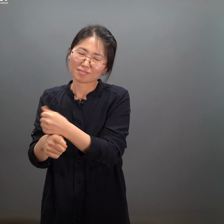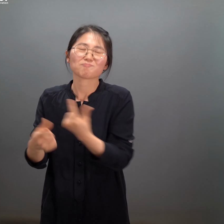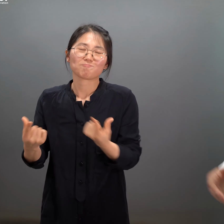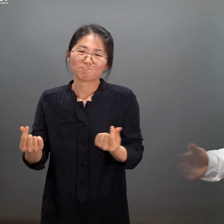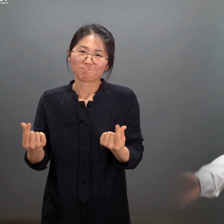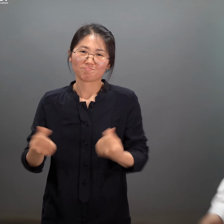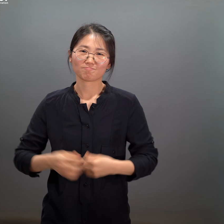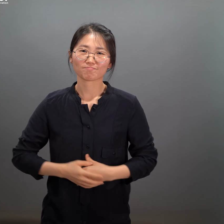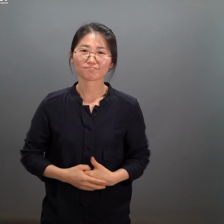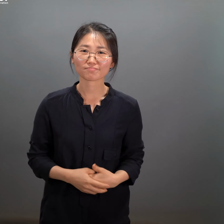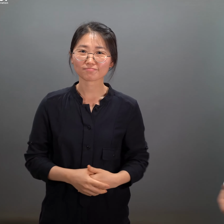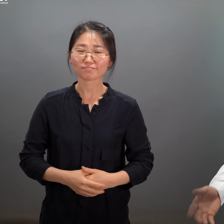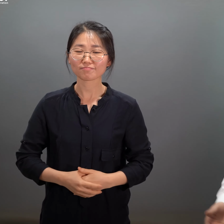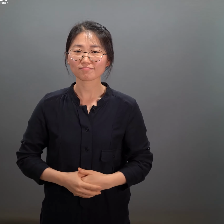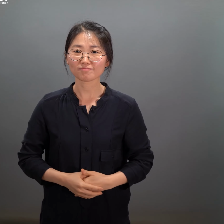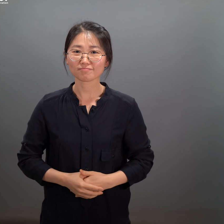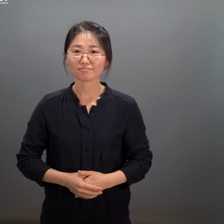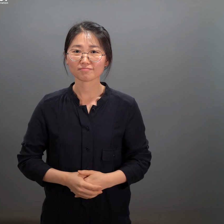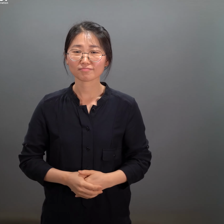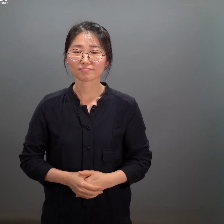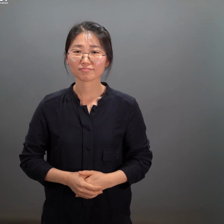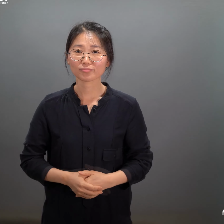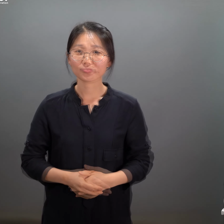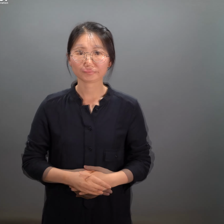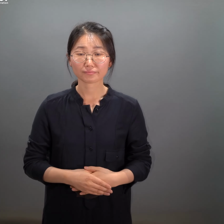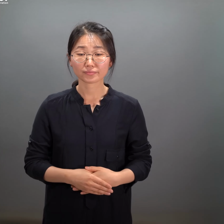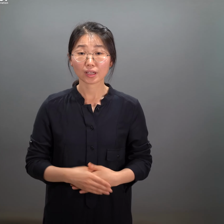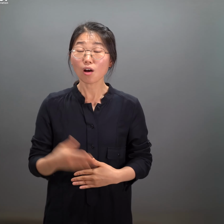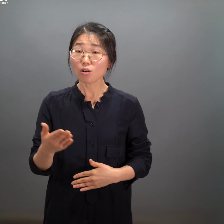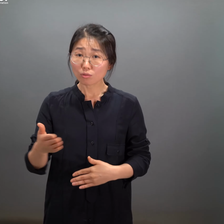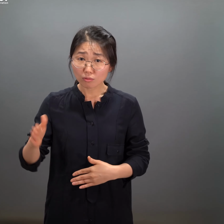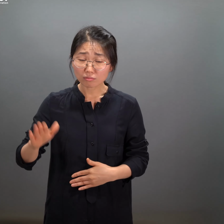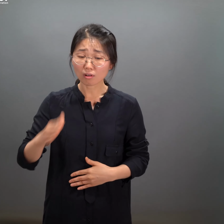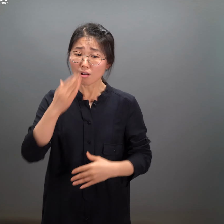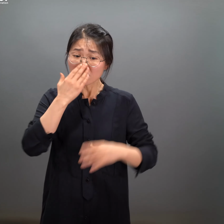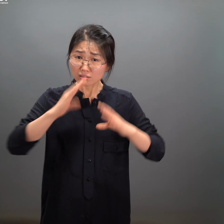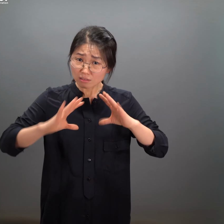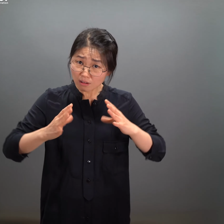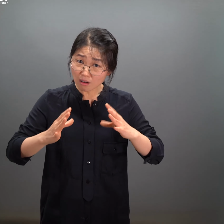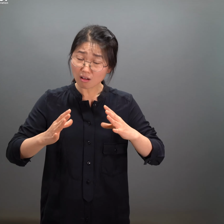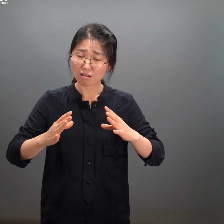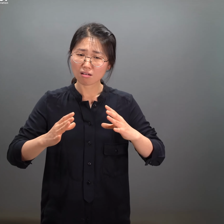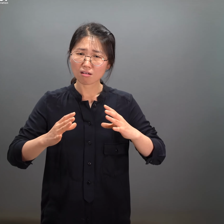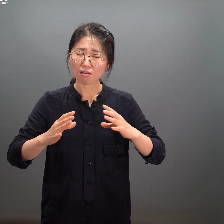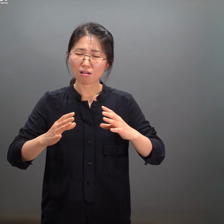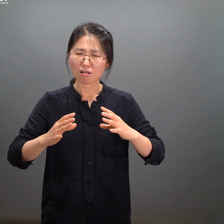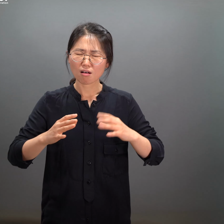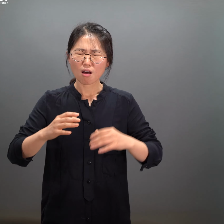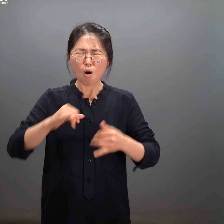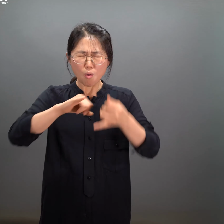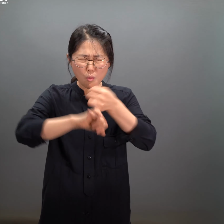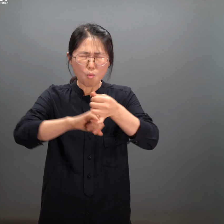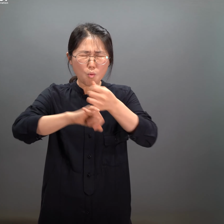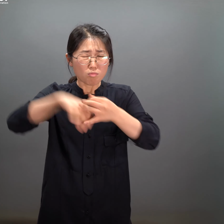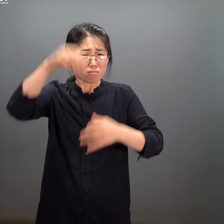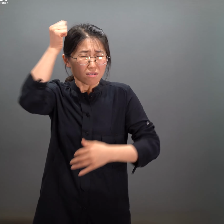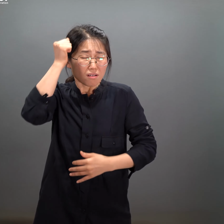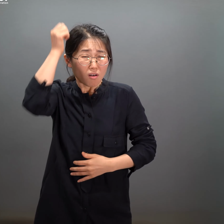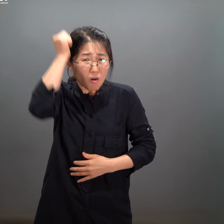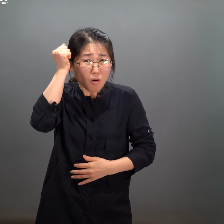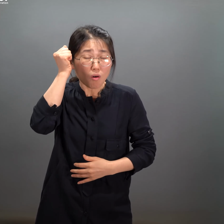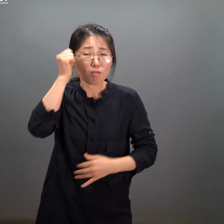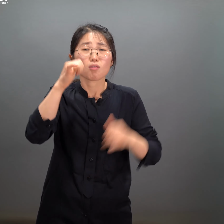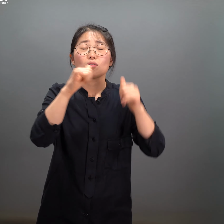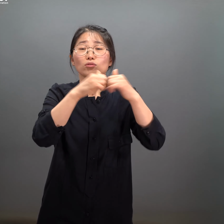이해하시면 훨씬 더 자연스러울 것 같아요. 그런데 이스라엘이 잊지 말아야 할 또 다른 전쟁의 역사가